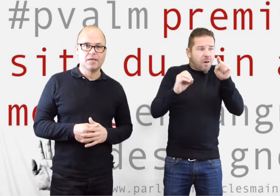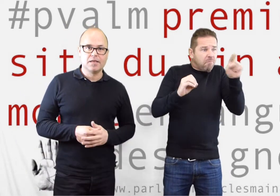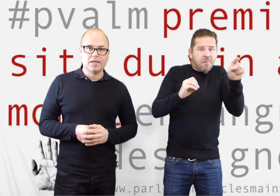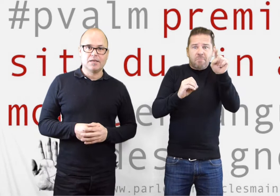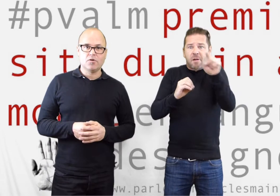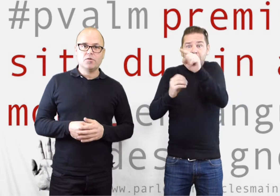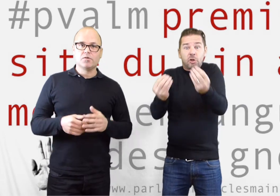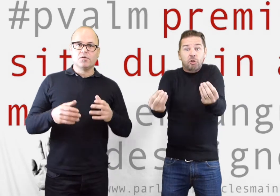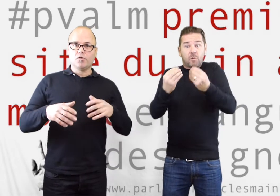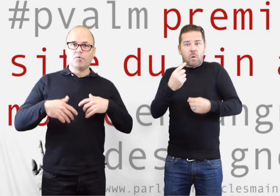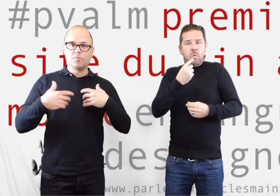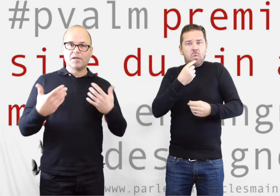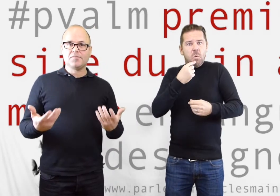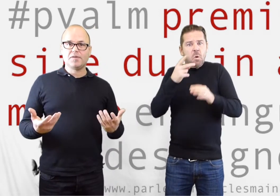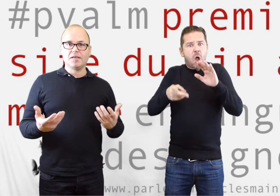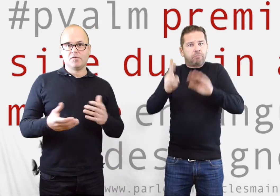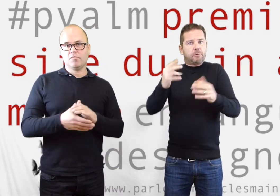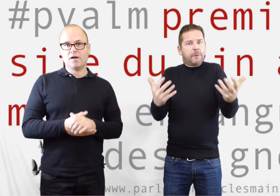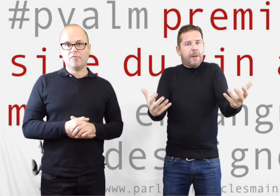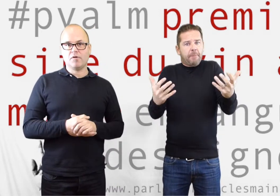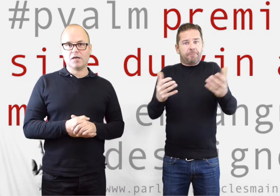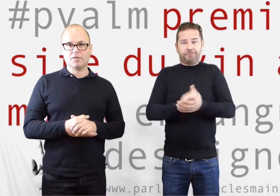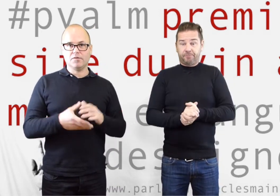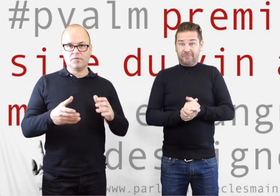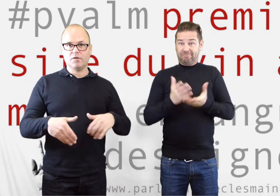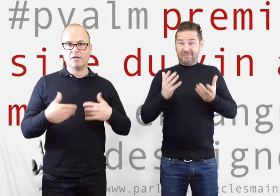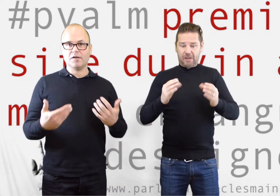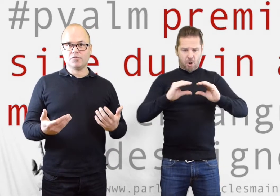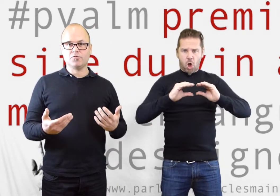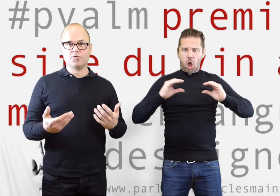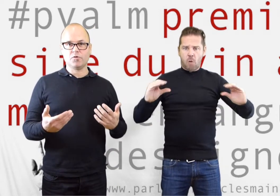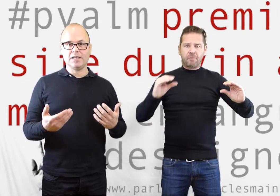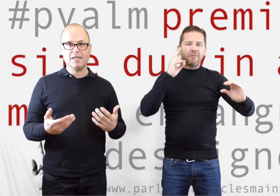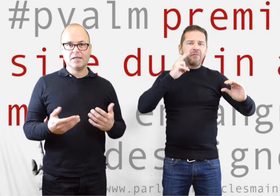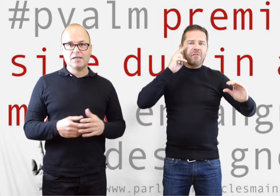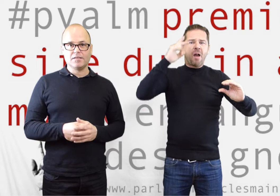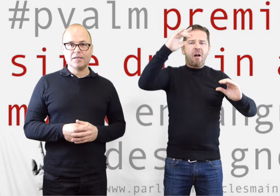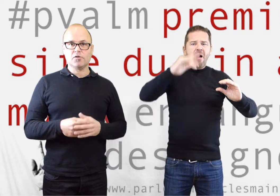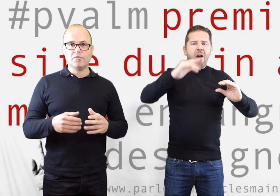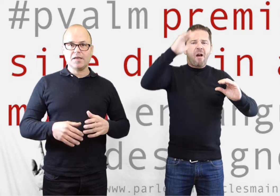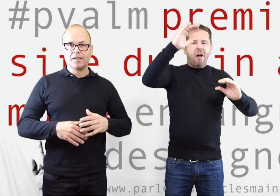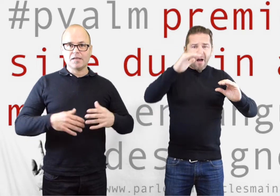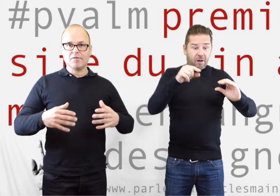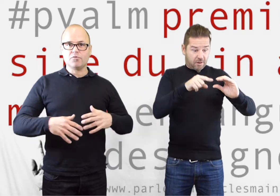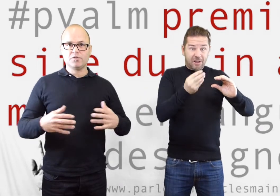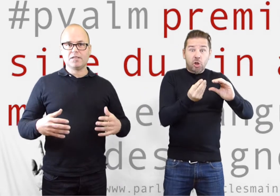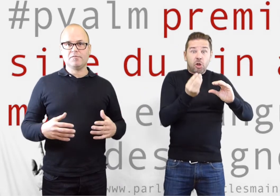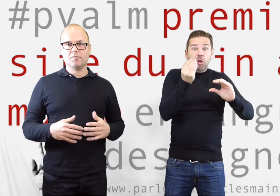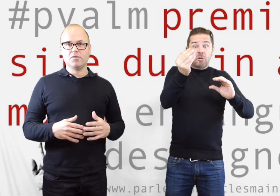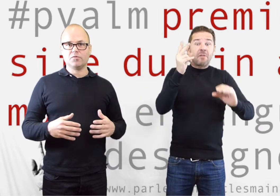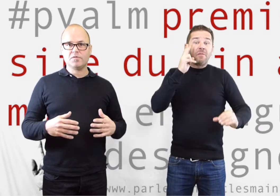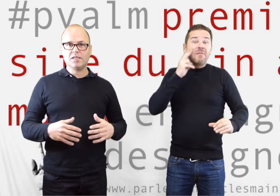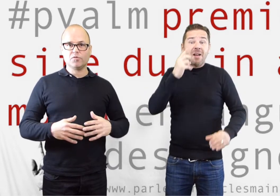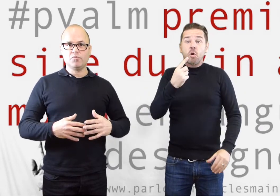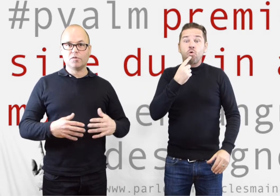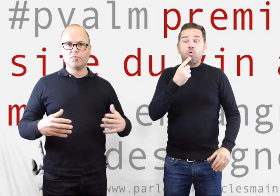gustatif. Donc, le premier effet qu'on va avoir d'un élevage sur lie, c'est que le vin il va